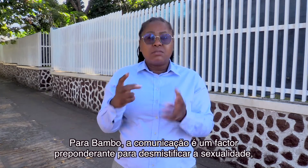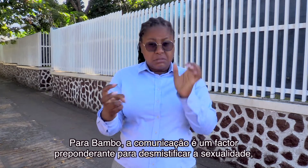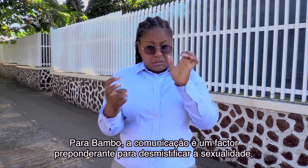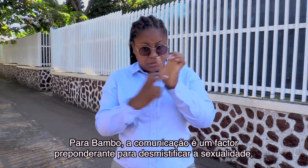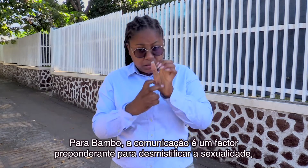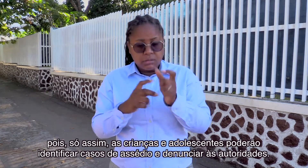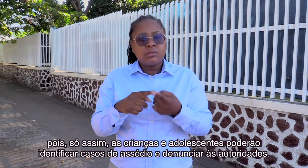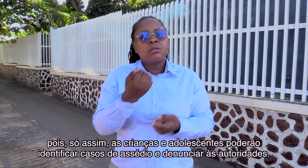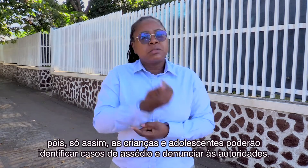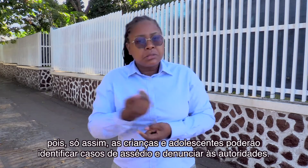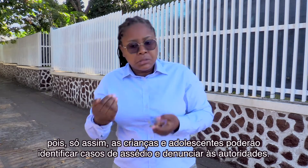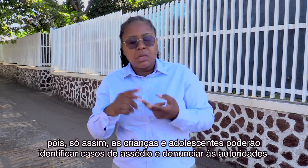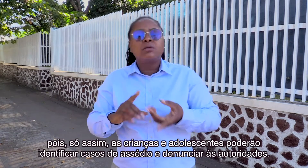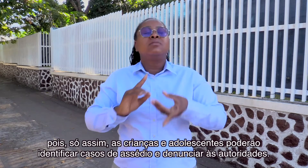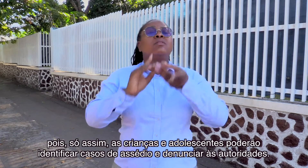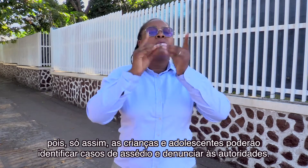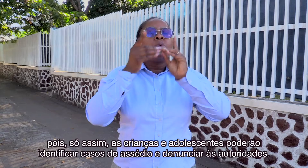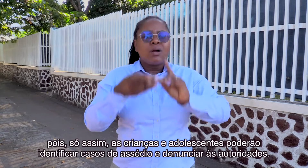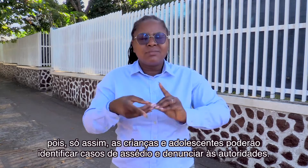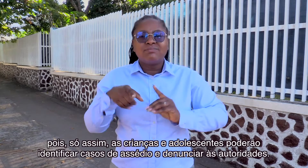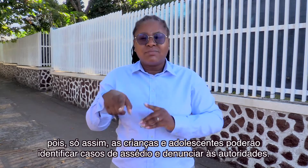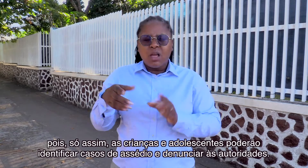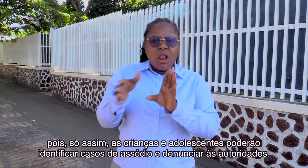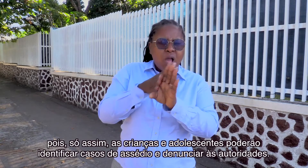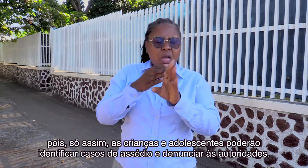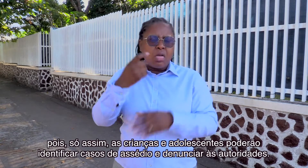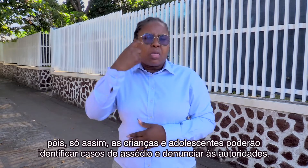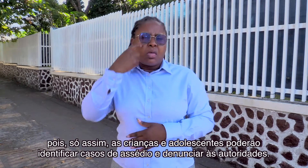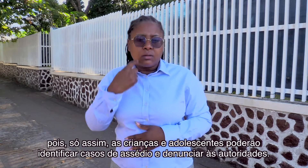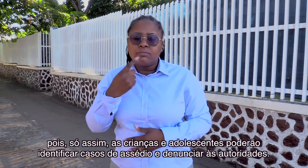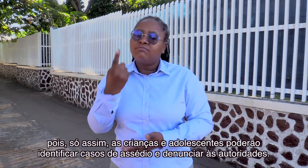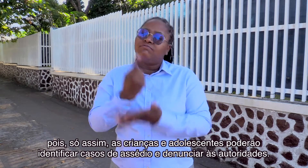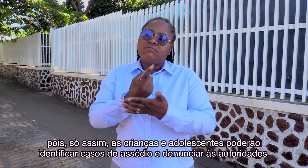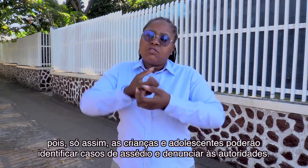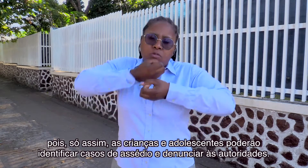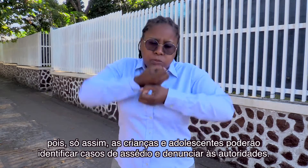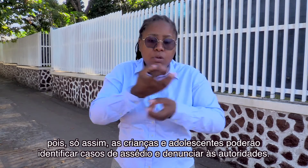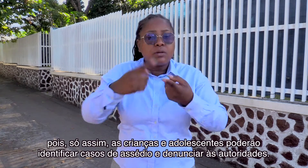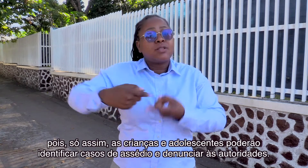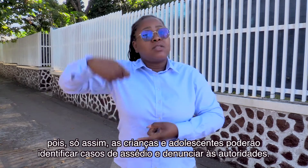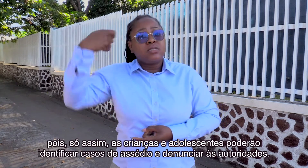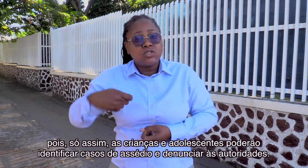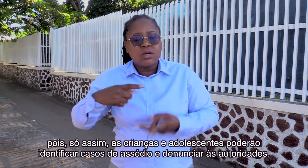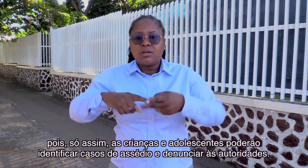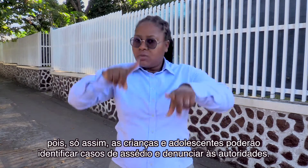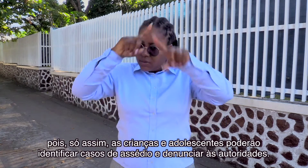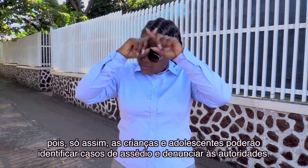sexualidade, pois só assim as crianças e adolescentes poderão identificar casos de assédio e denúncia